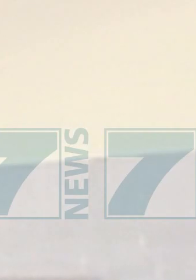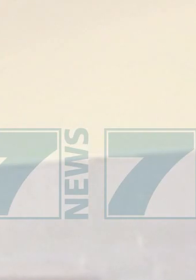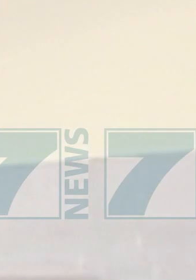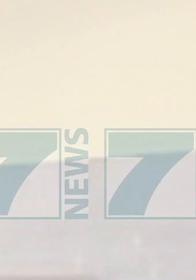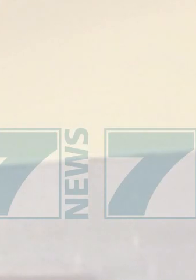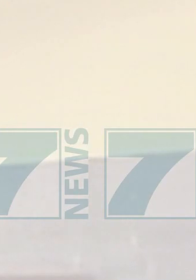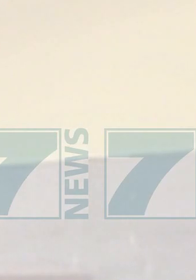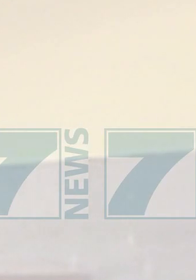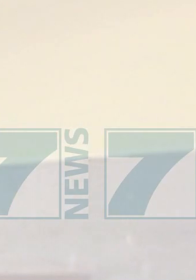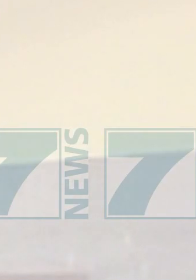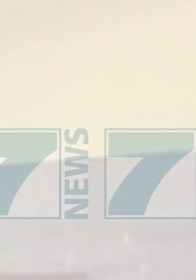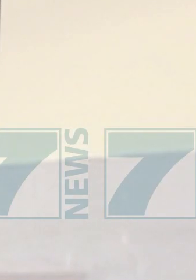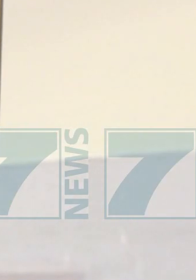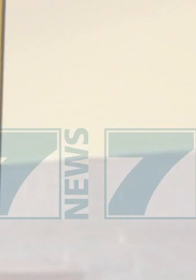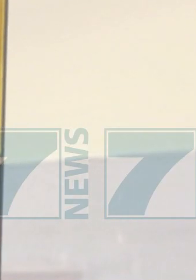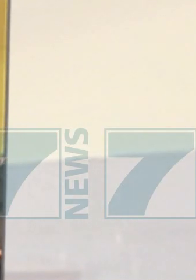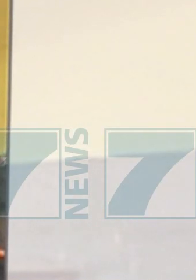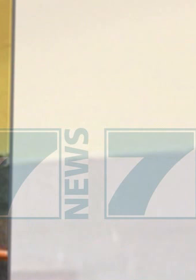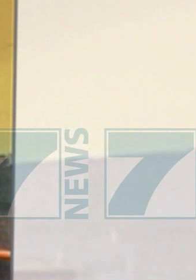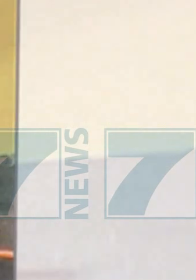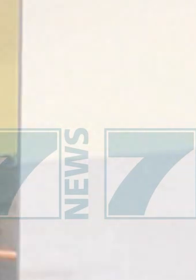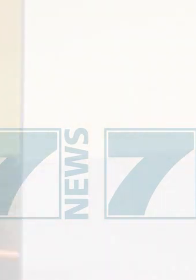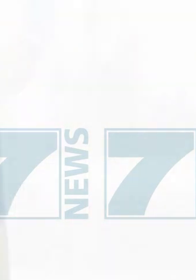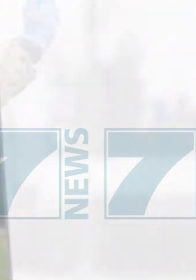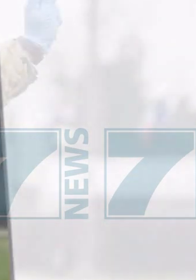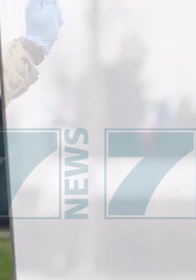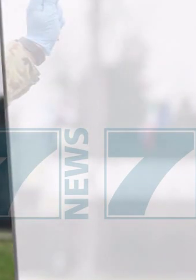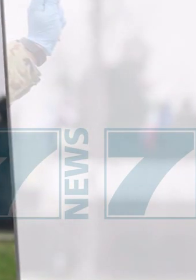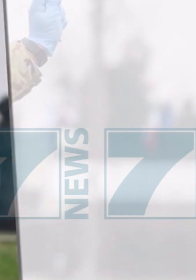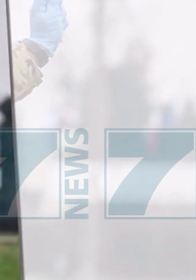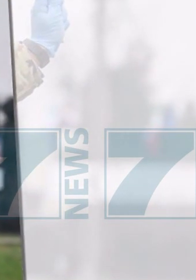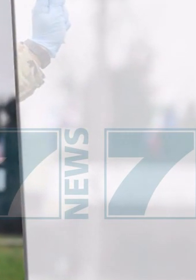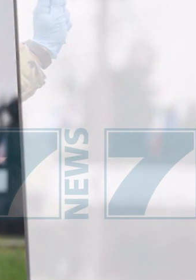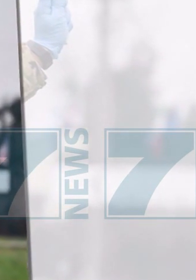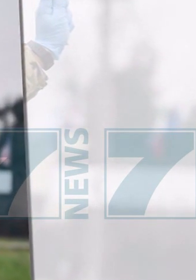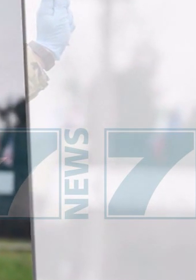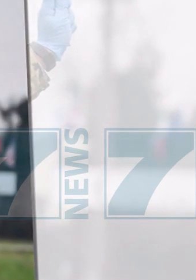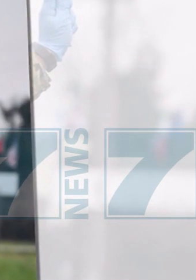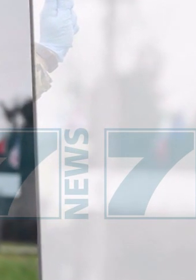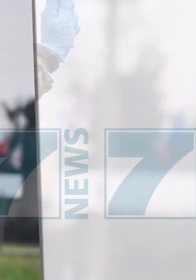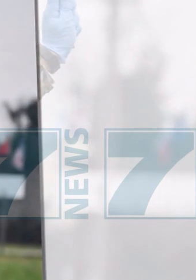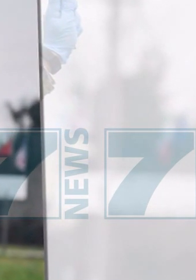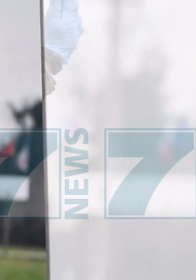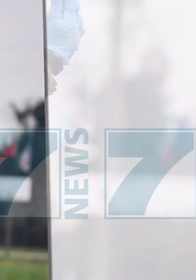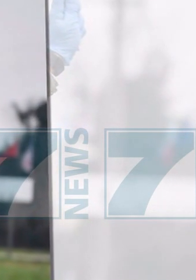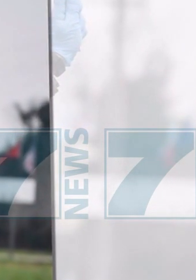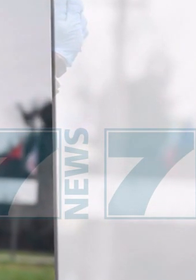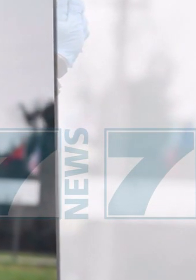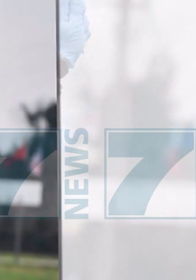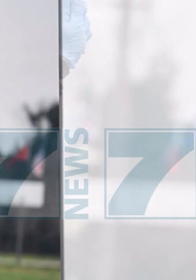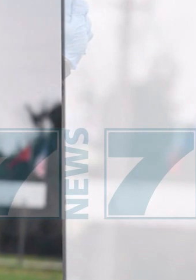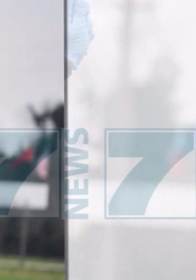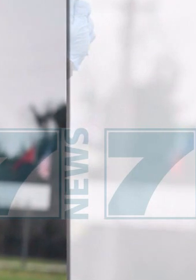ka shtrënguar masat duke nxjerrë edhe ushtrinë në rrugë, ndërsa më 25 mars do të nënshkruhet dekreti i ri për shtyrjen e bllokimit